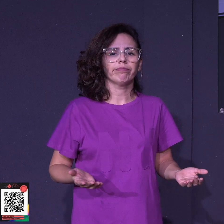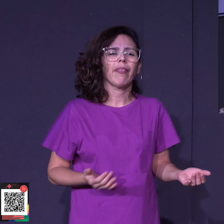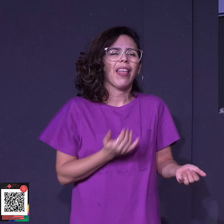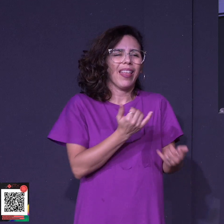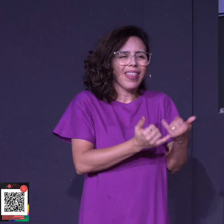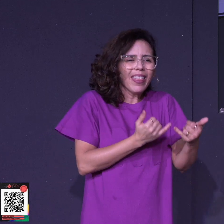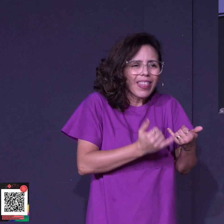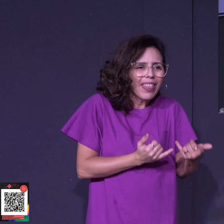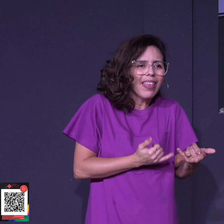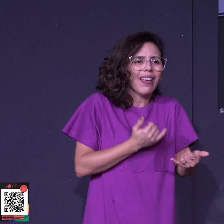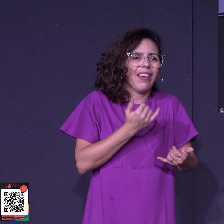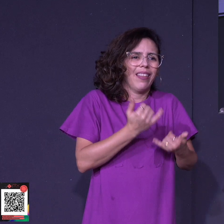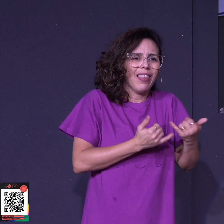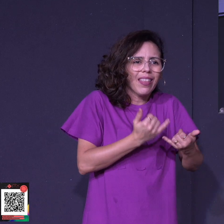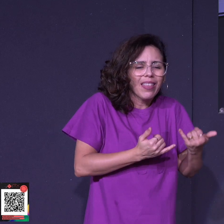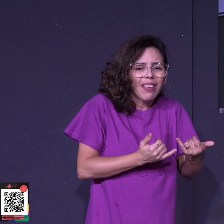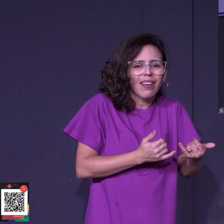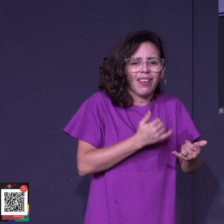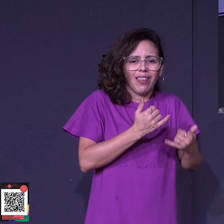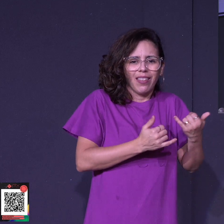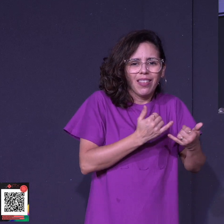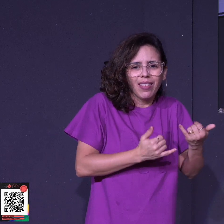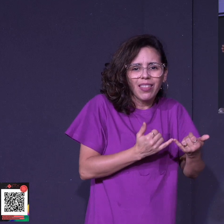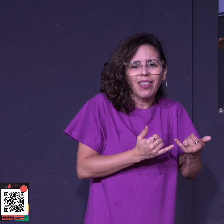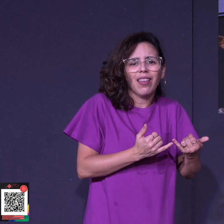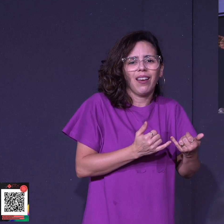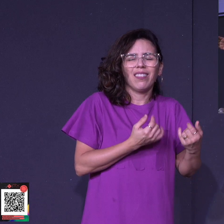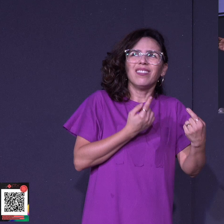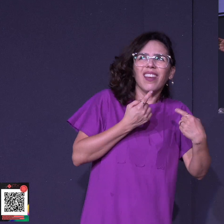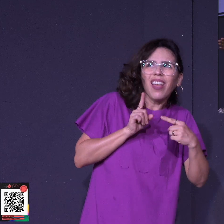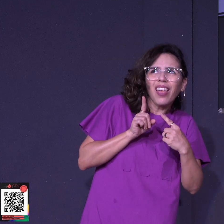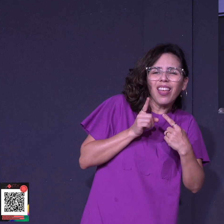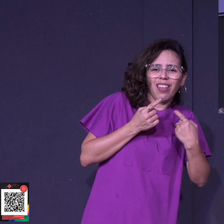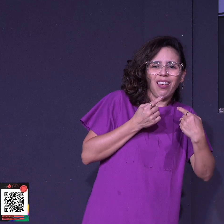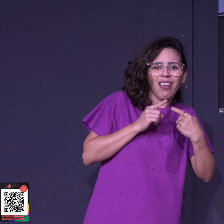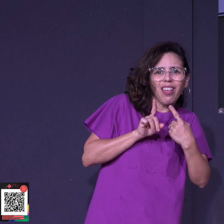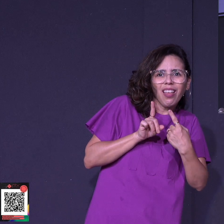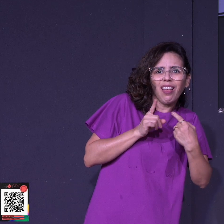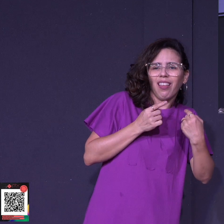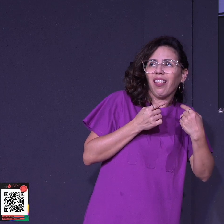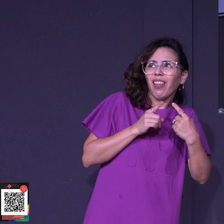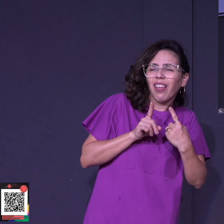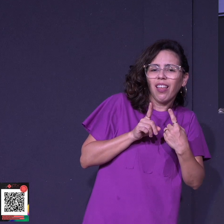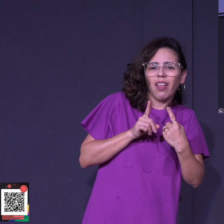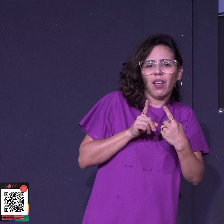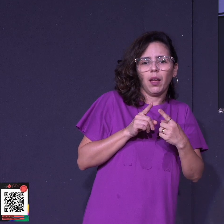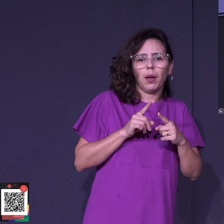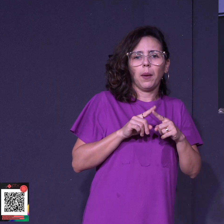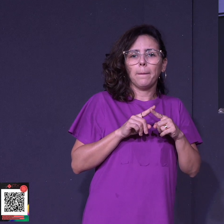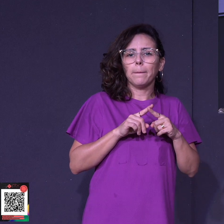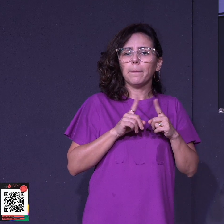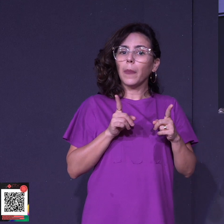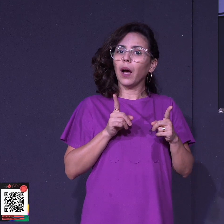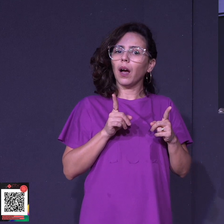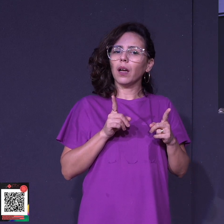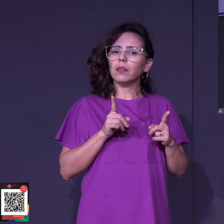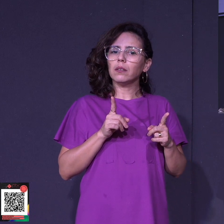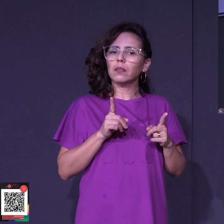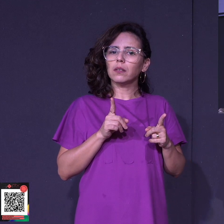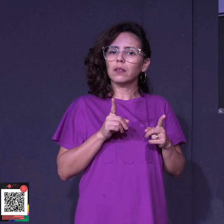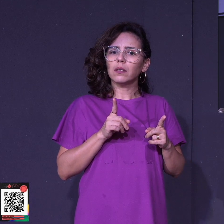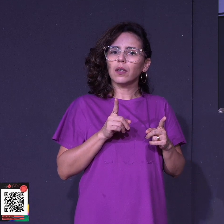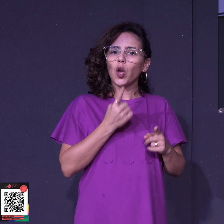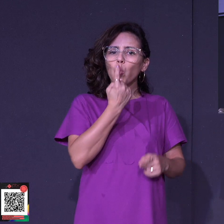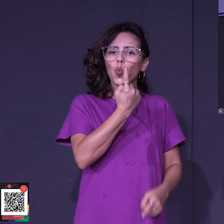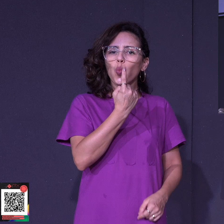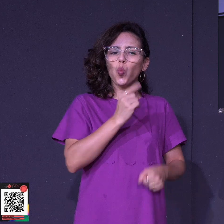Numa noite. Que assim, irmão, Ele é longânimo, sim ou não? É um dos atributos de Deus. Ele não quer perder ninguém. Ele